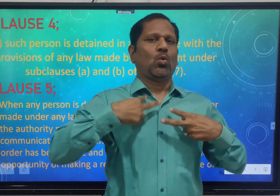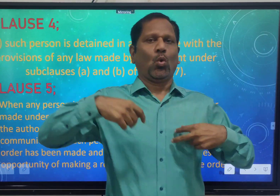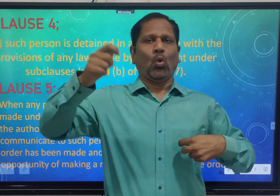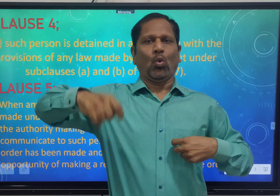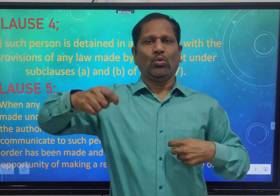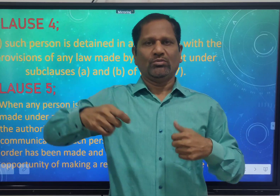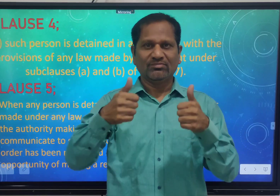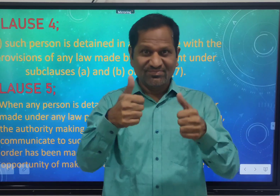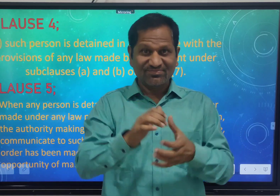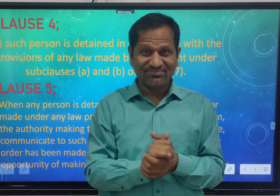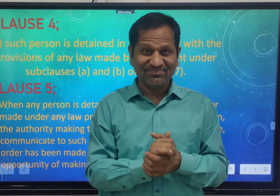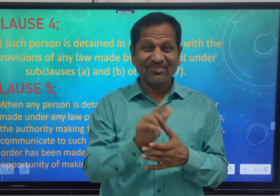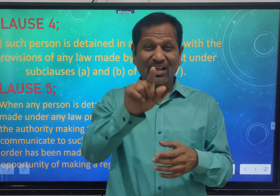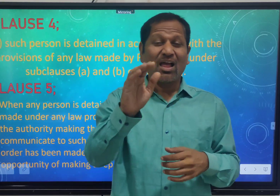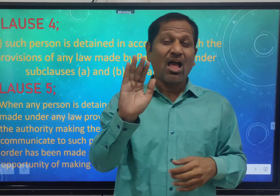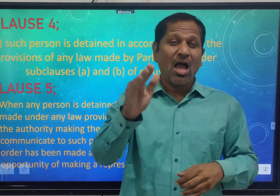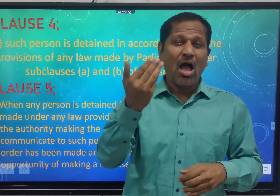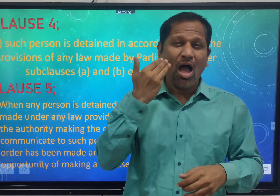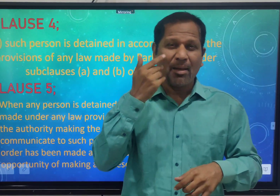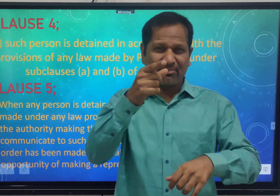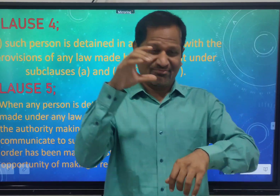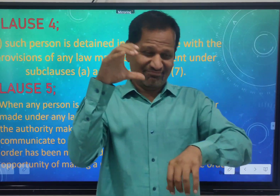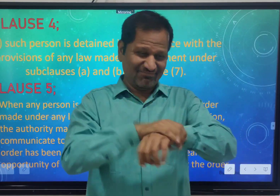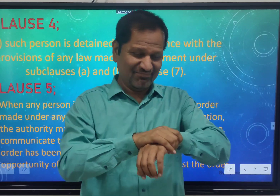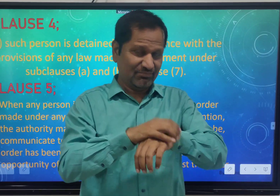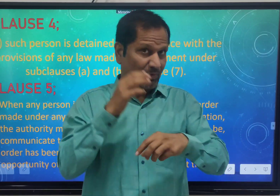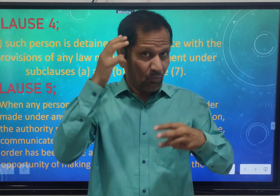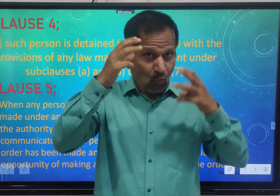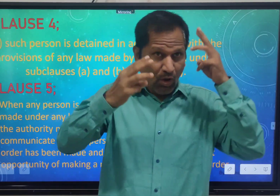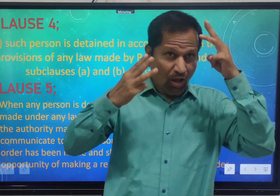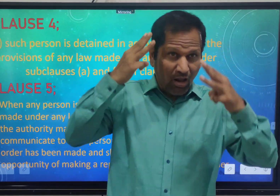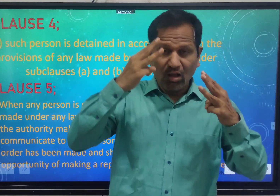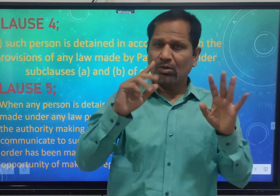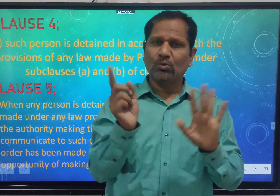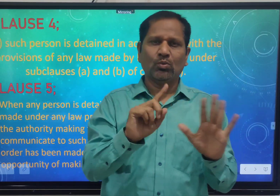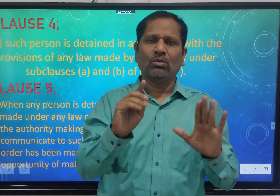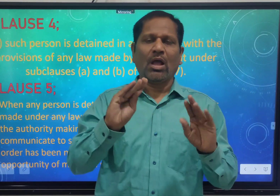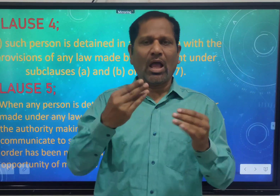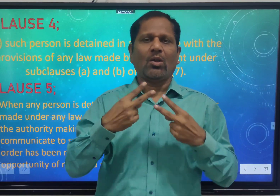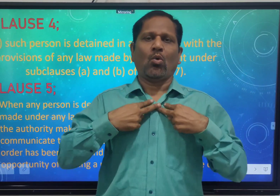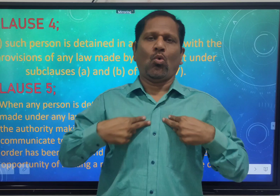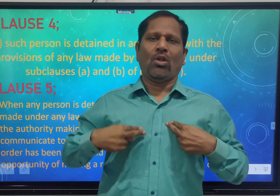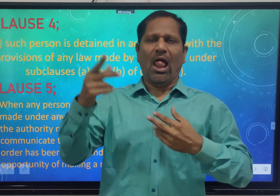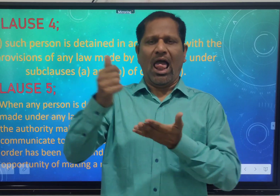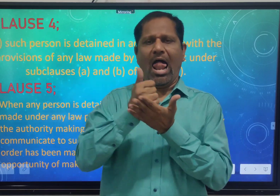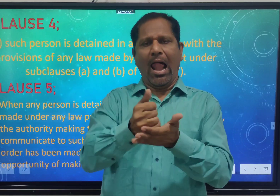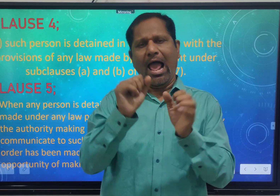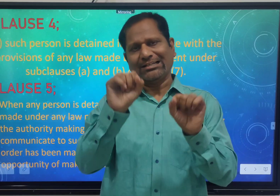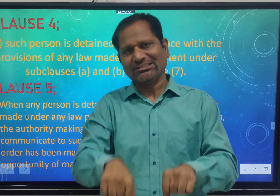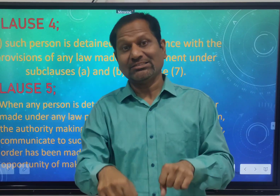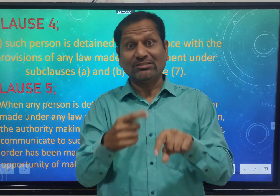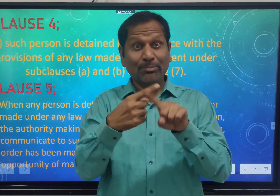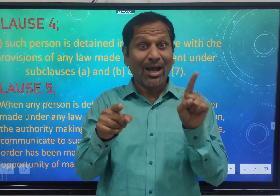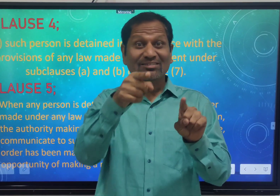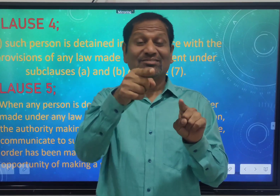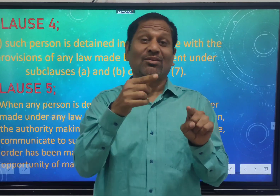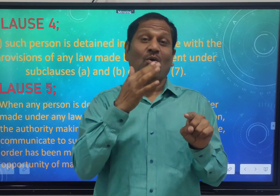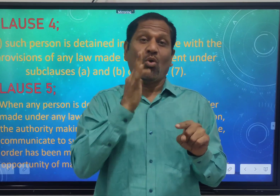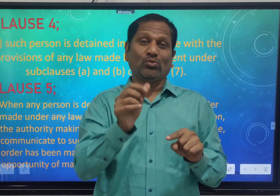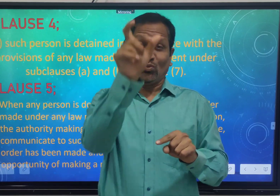बताना। अब न्यायालय जो होता है, न्यायालय का रोल बहुत महत्वपूर्ण होता है। आपको यदि पुलिस गिरफ्तार करती है तो इसका मतलब ये नहीं कि सब कुछ हो